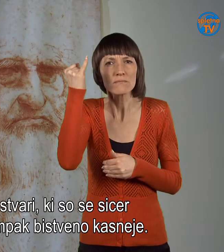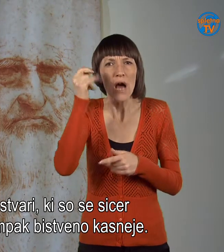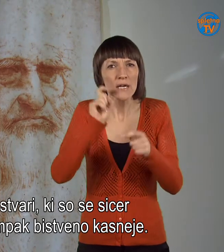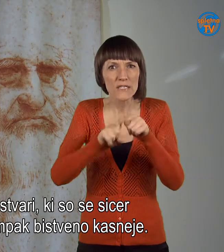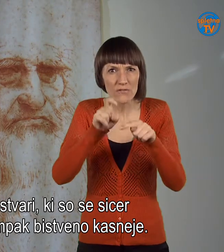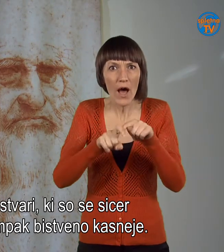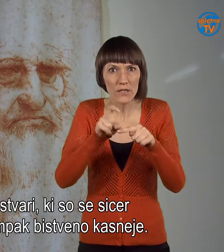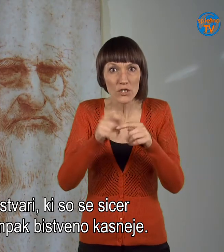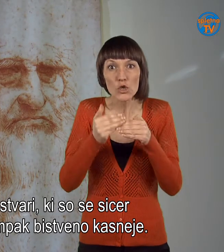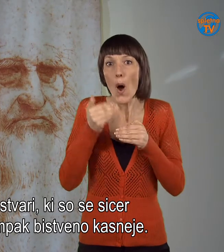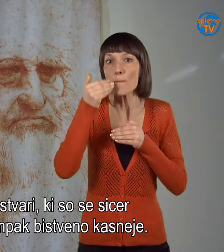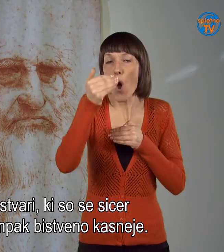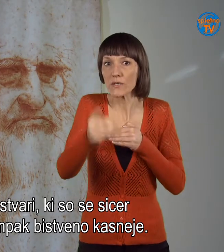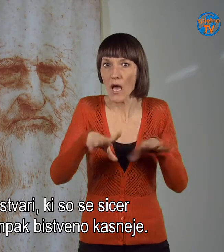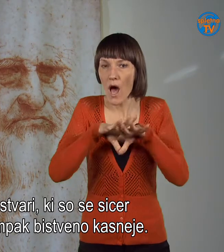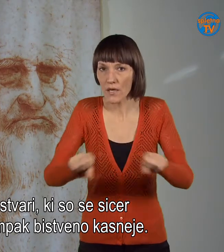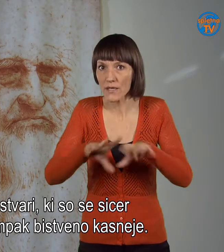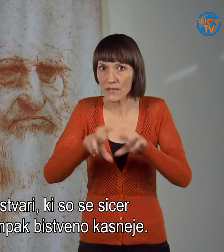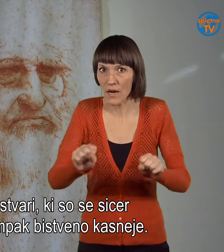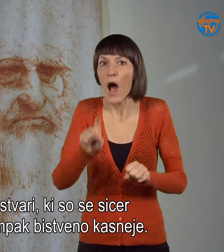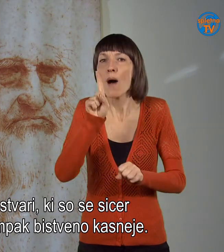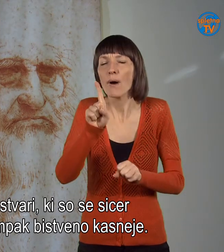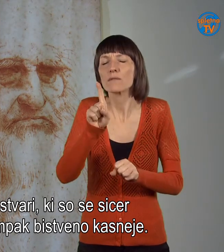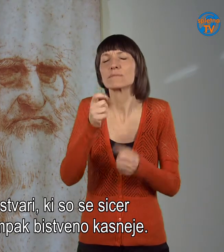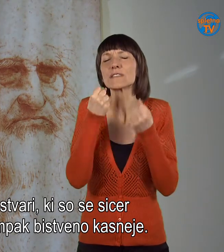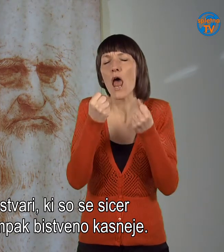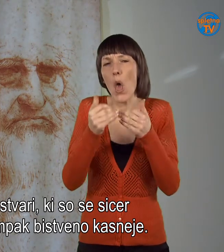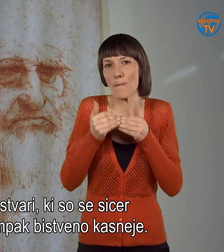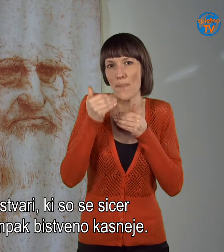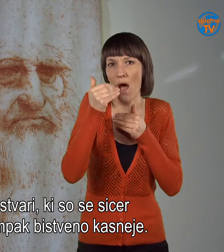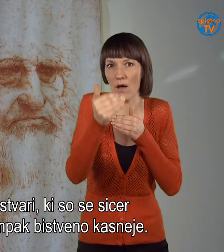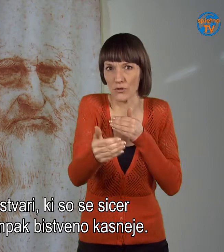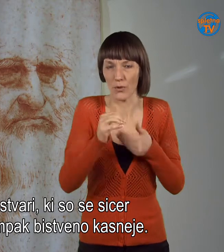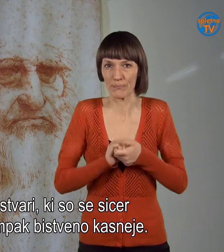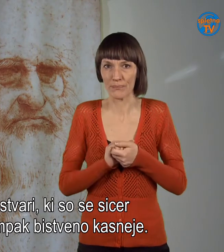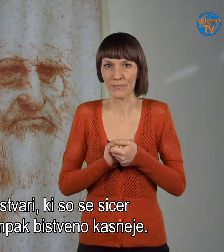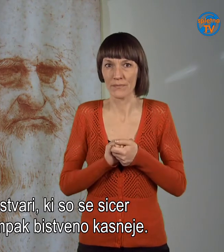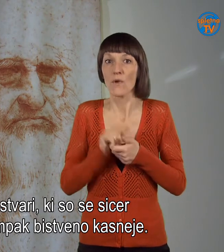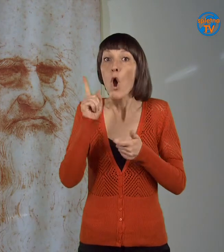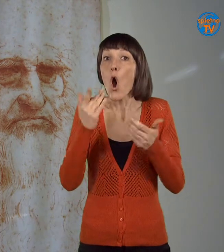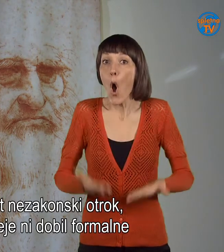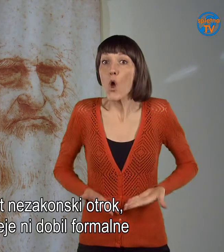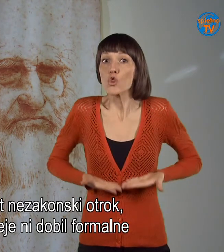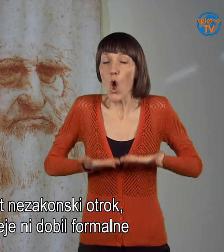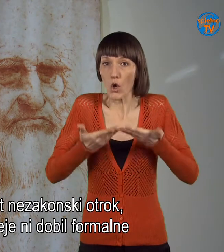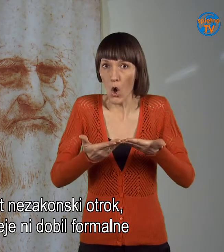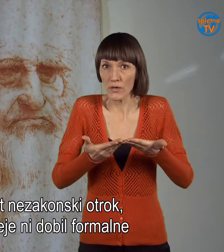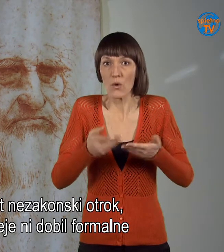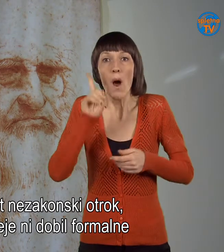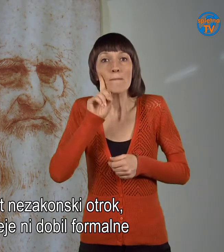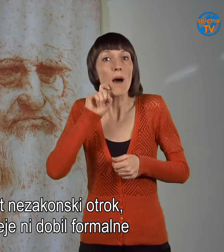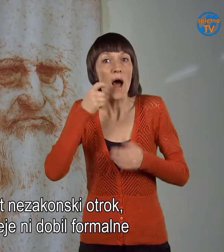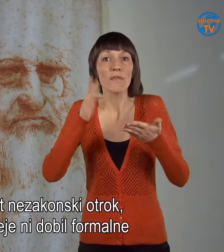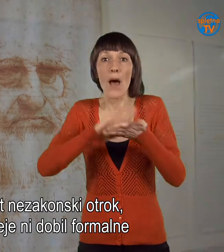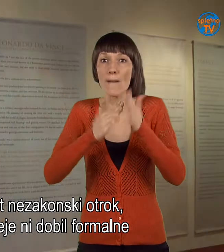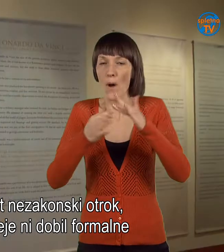sicer vse realizirale, ampak bistveno kasneje. Zdaj, rodil se je kot nezakonski otrok in zato